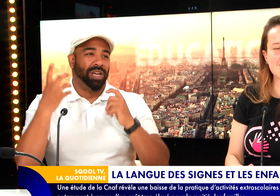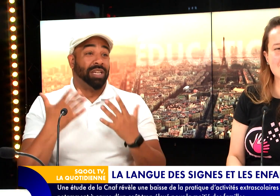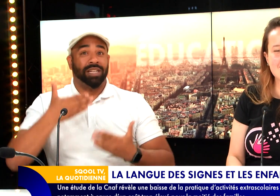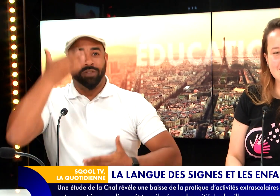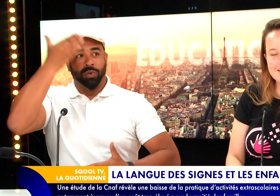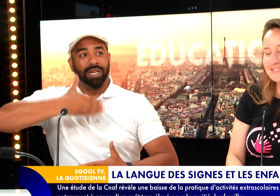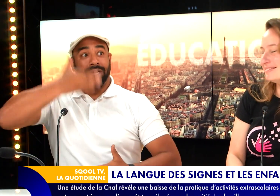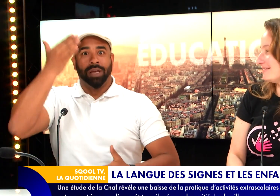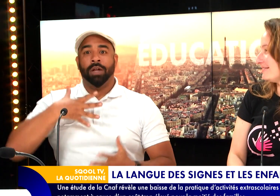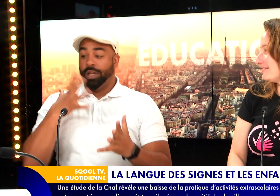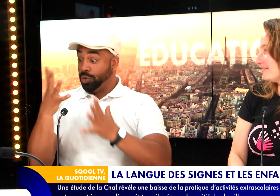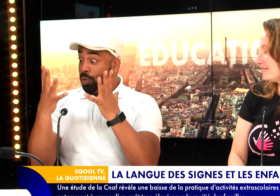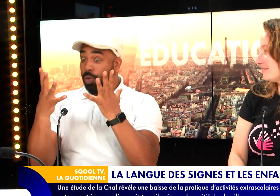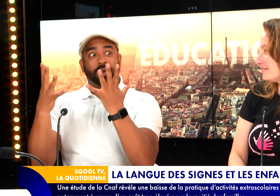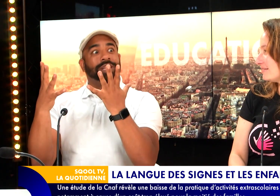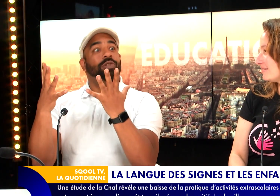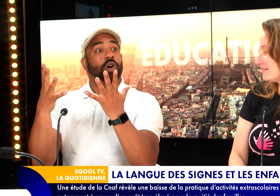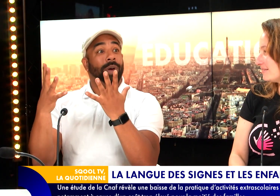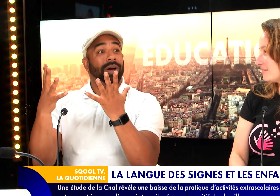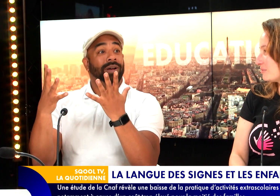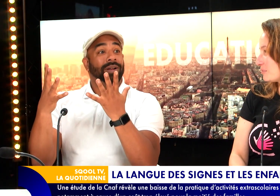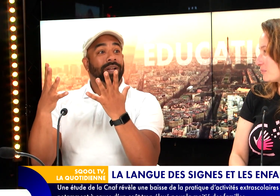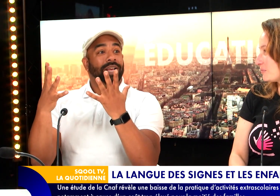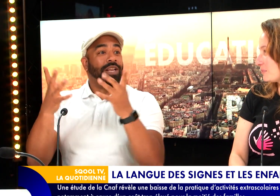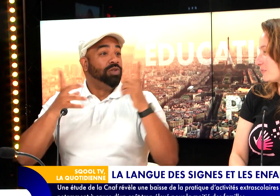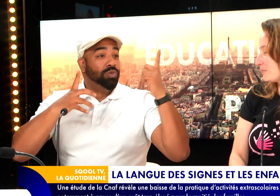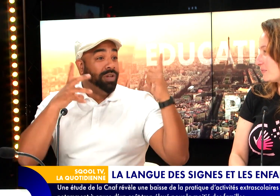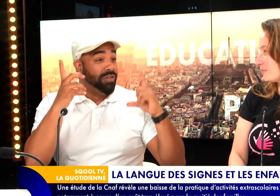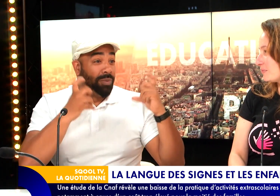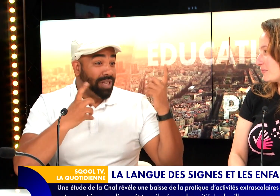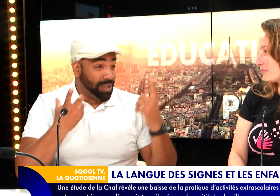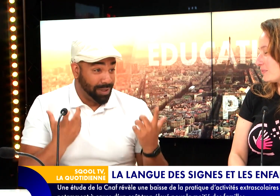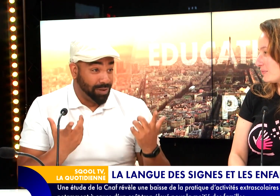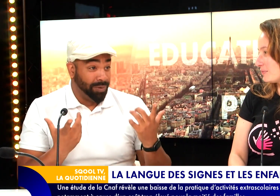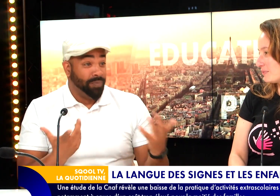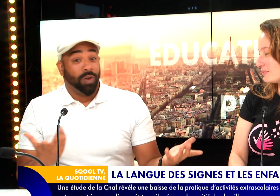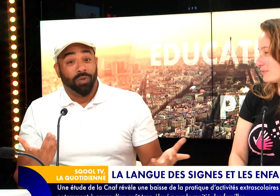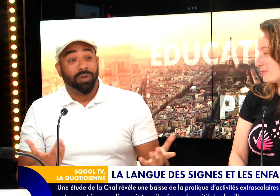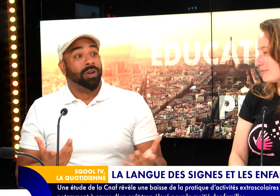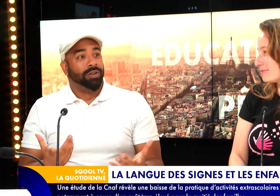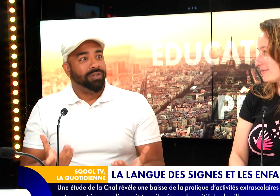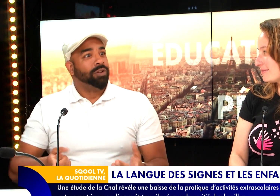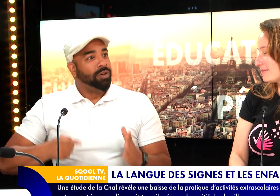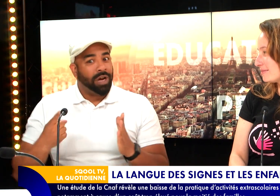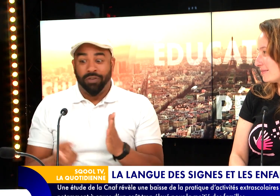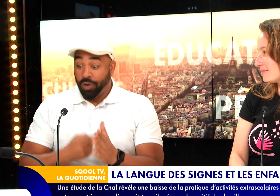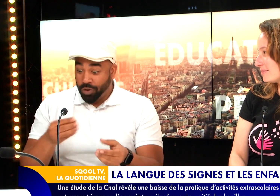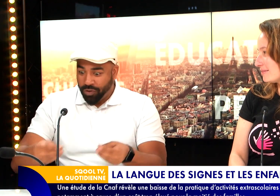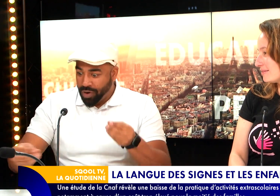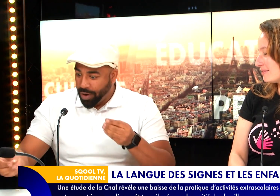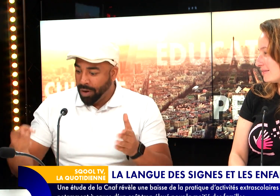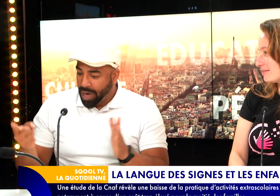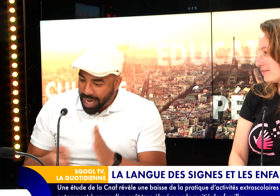visage. Ils restent vraiment très. Ils sont concentrés sur leurs mains. Et ils oublient vraiment l'expression. Donc, c'est vrai qu'à force de revoir,